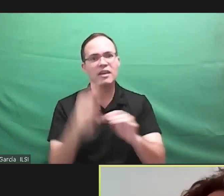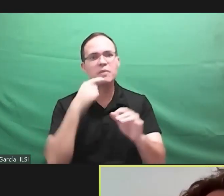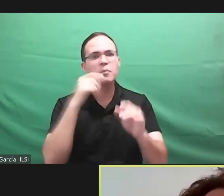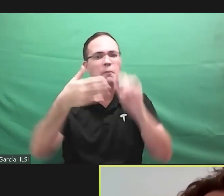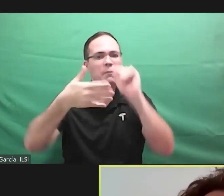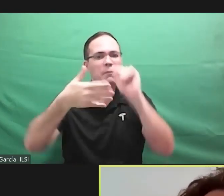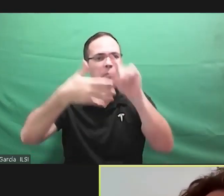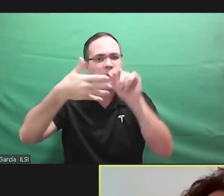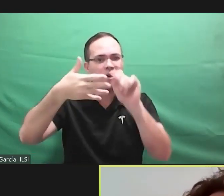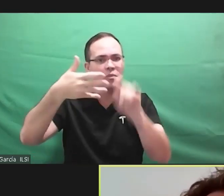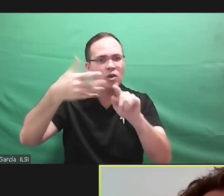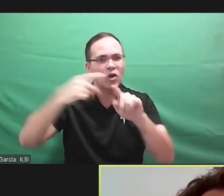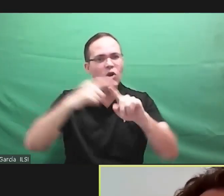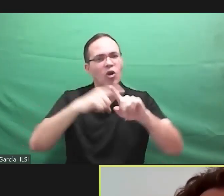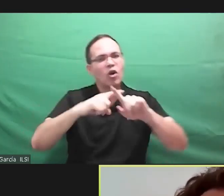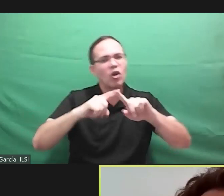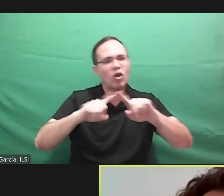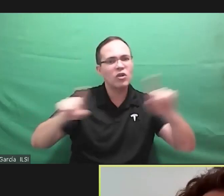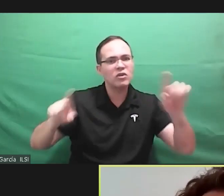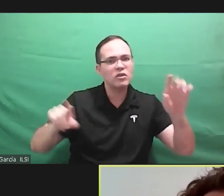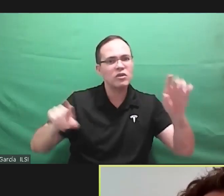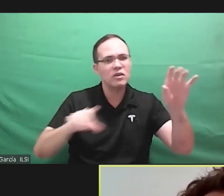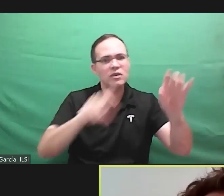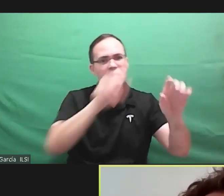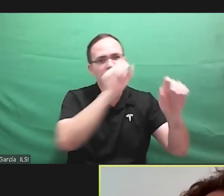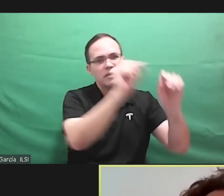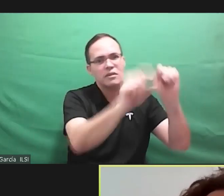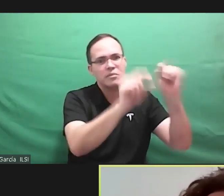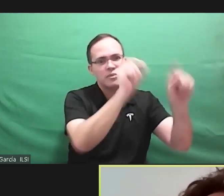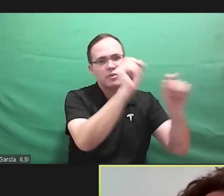un poquito diferentes, adaptadas para los niños.